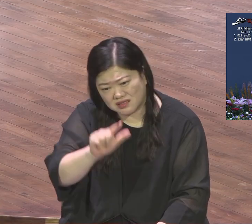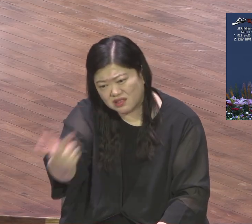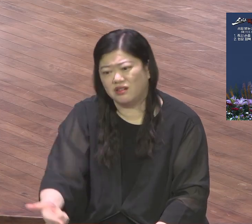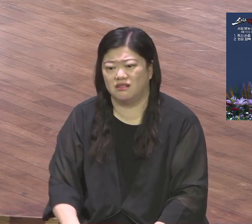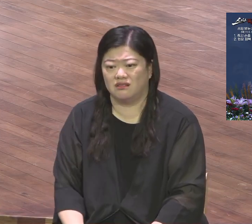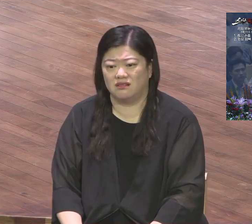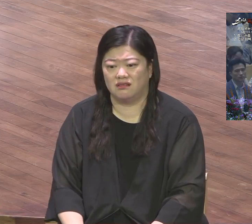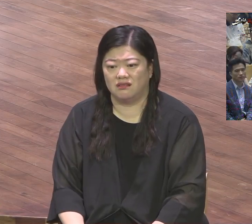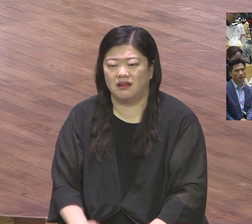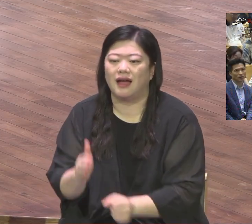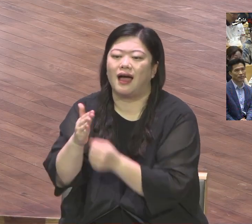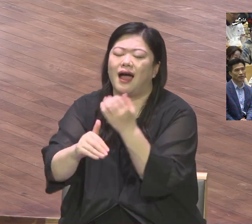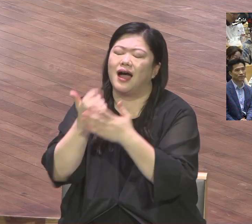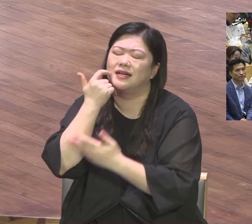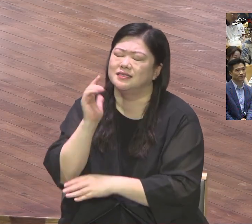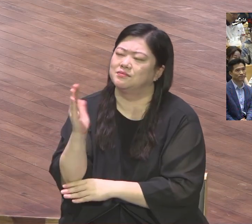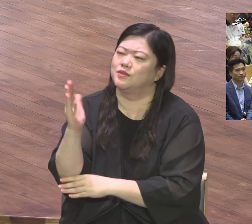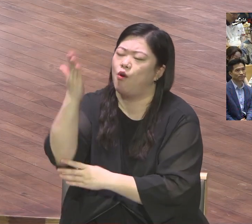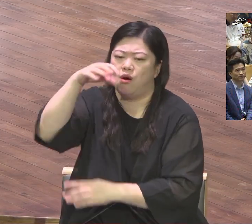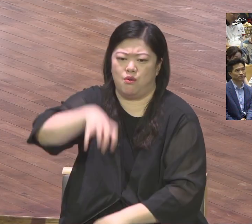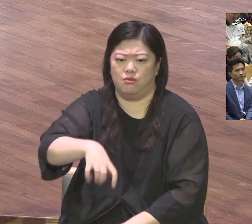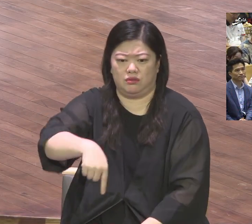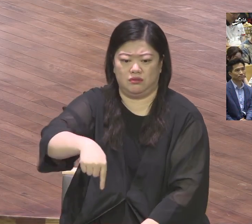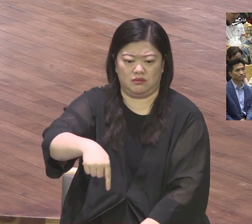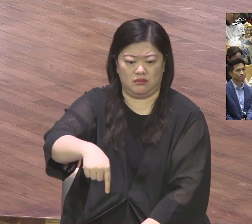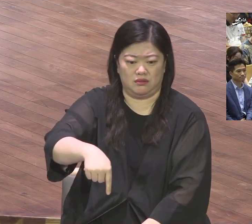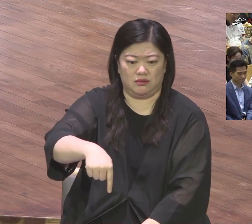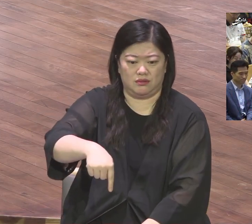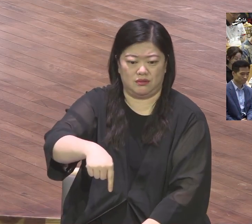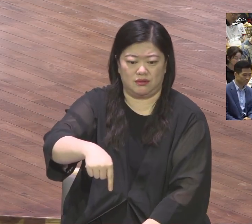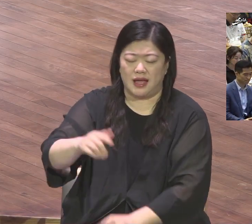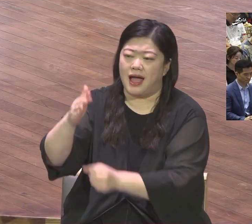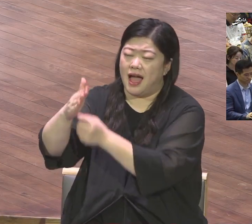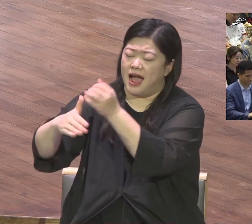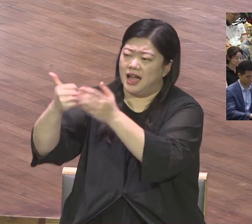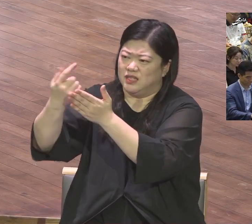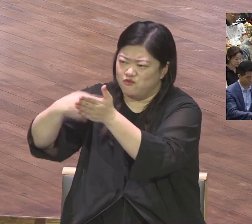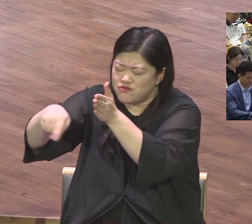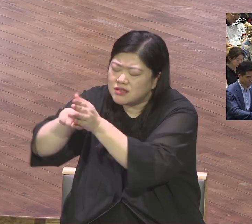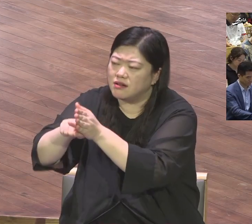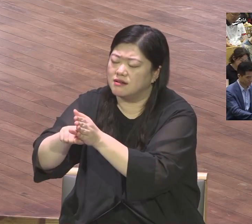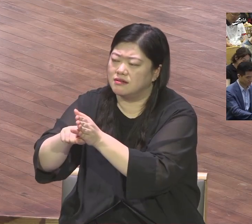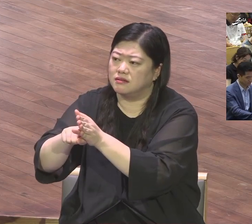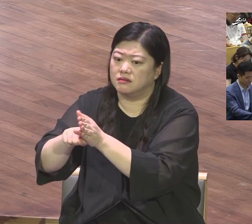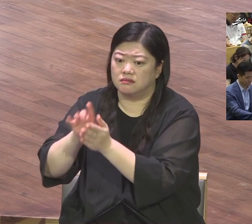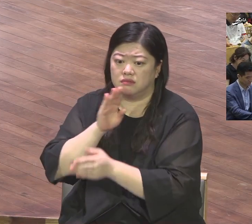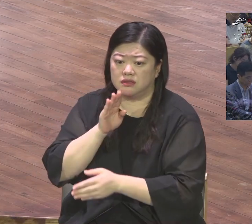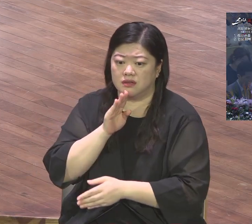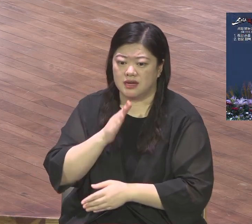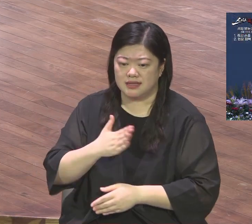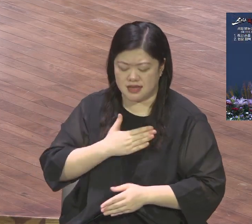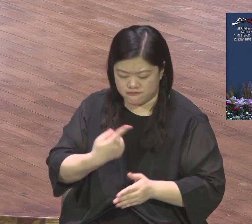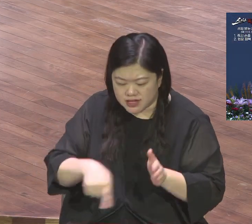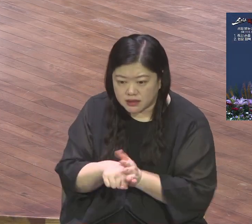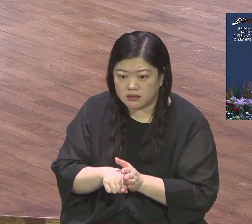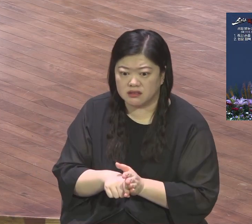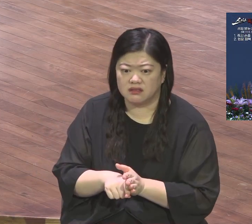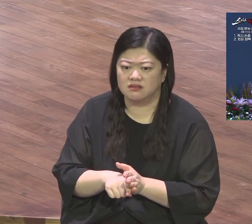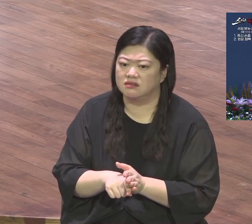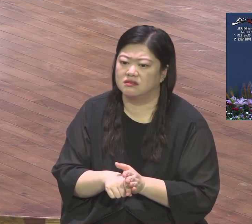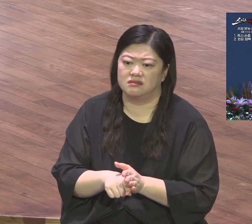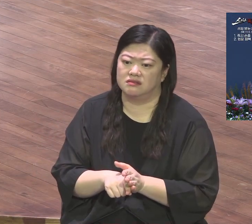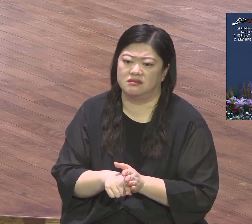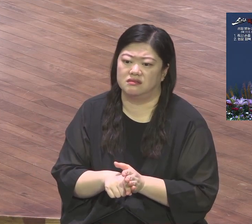하나님을 영화롭게 하기 위하여. 그래 돼야 됩니다. 하나님을 위하여가 돼야지. 나를 위해서 하나님 이용하겠다.